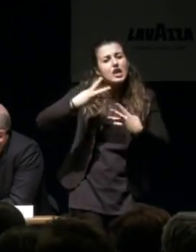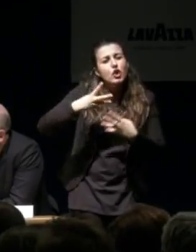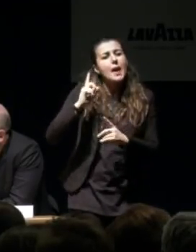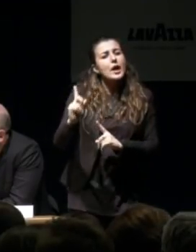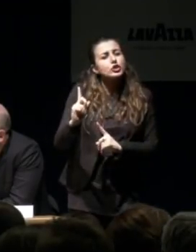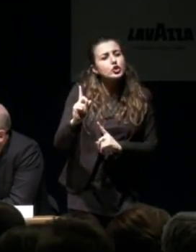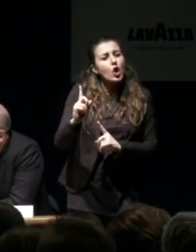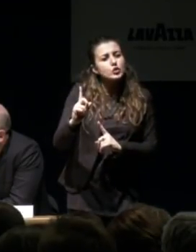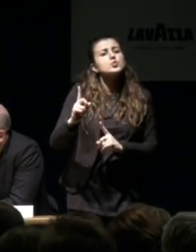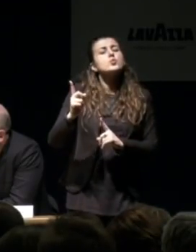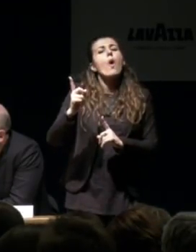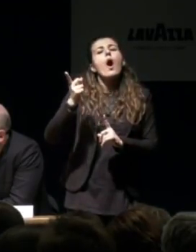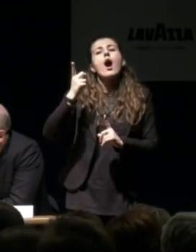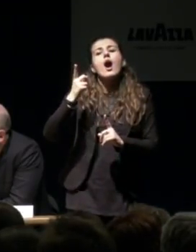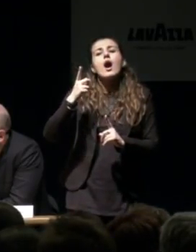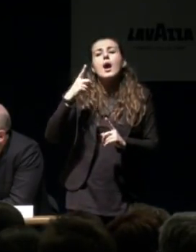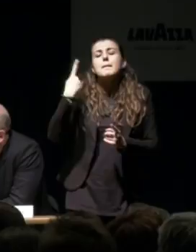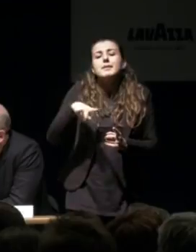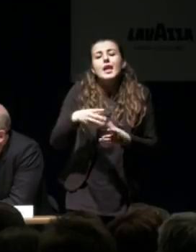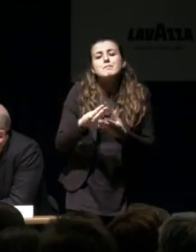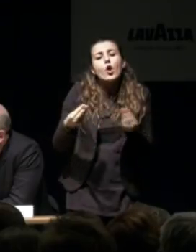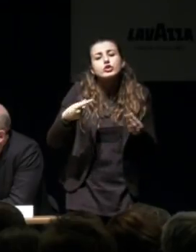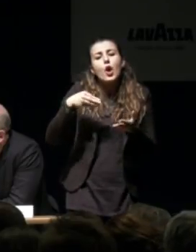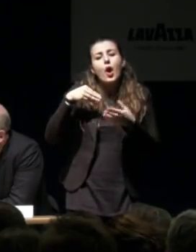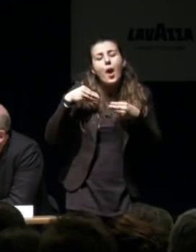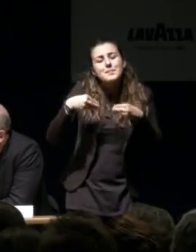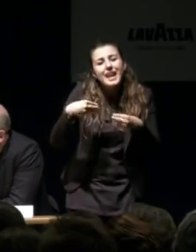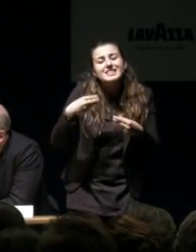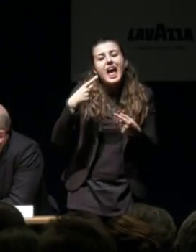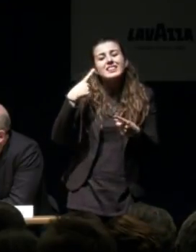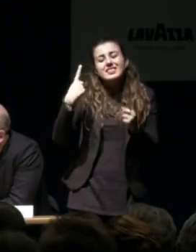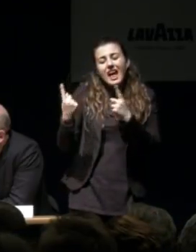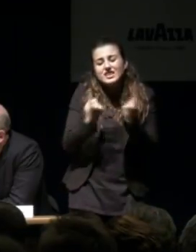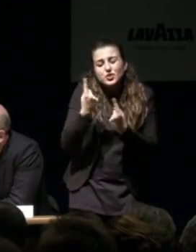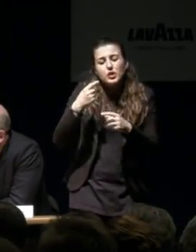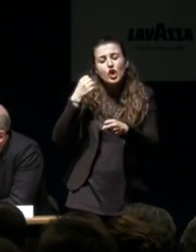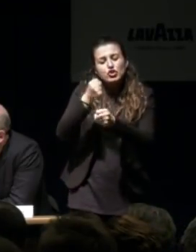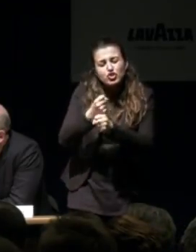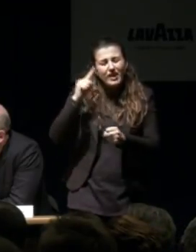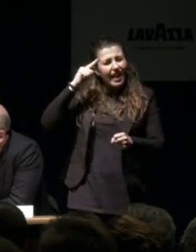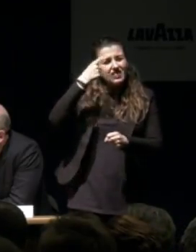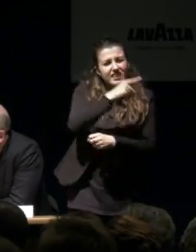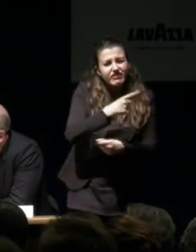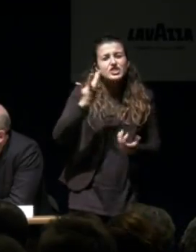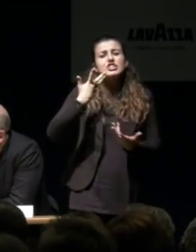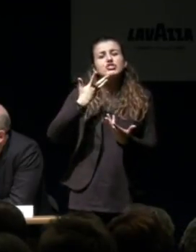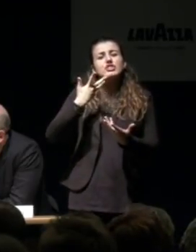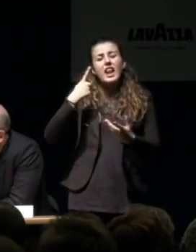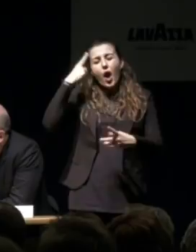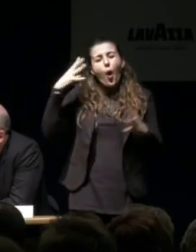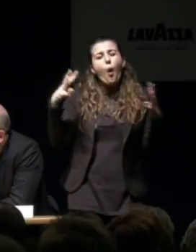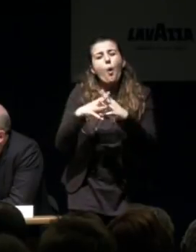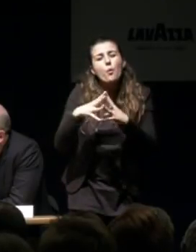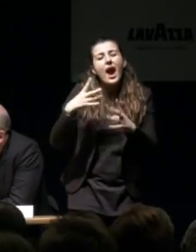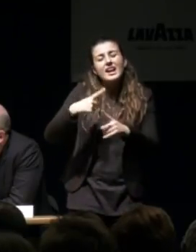anche di un modo di essere presenti nella storia anche nei momenti più difficili per esempio quelle dell'ex della guerra